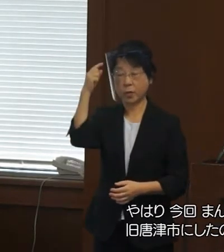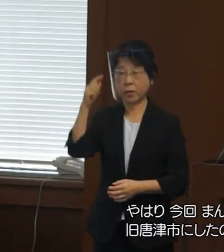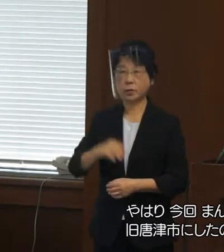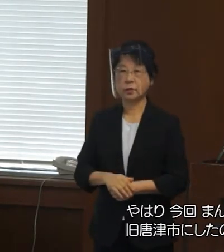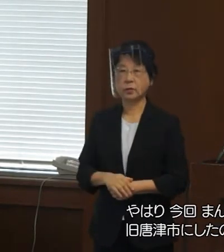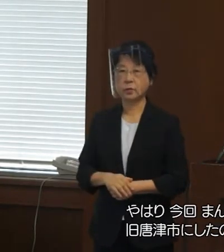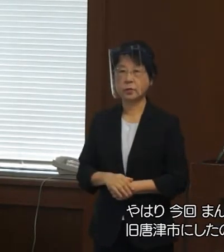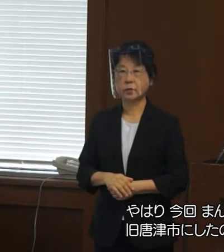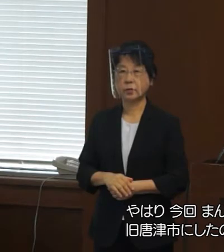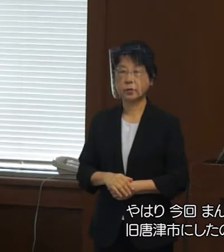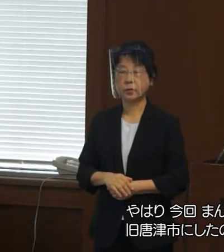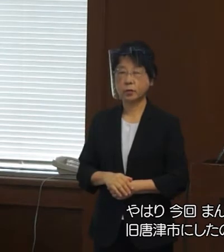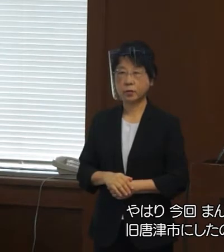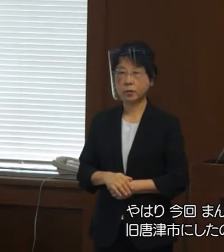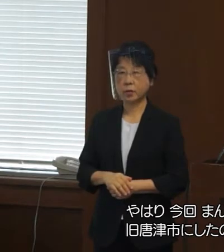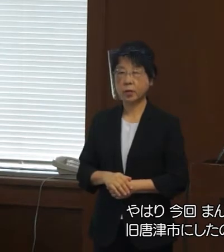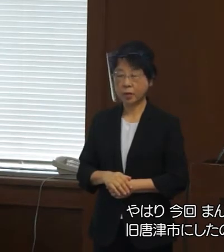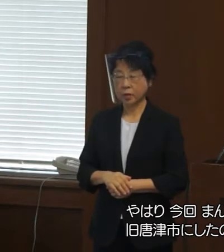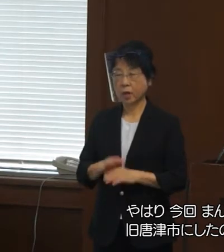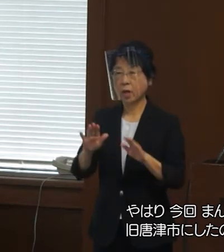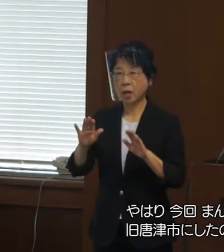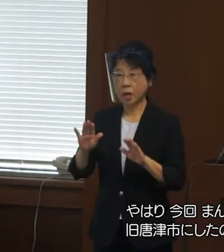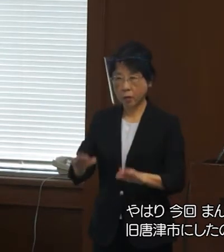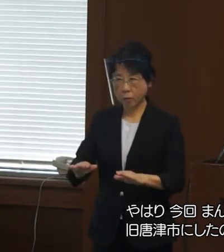まん延防止措置を旧唐津市にしたのは